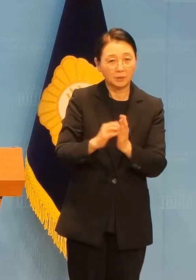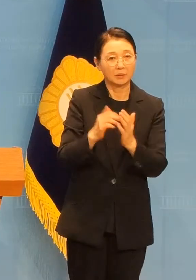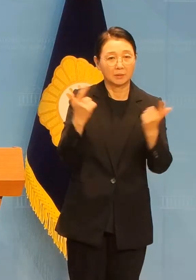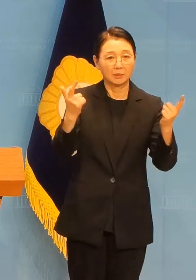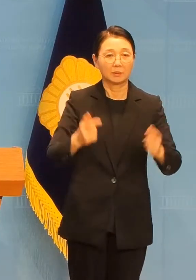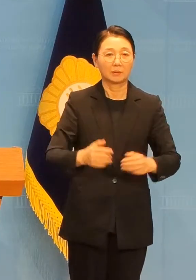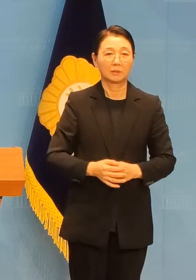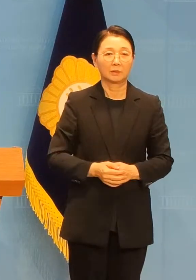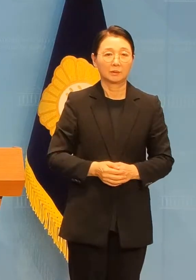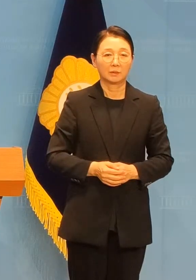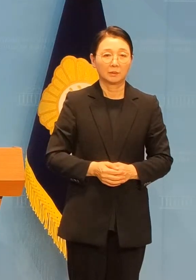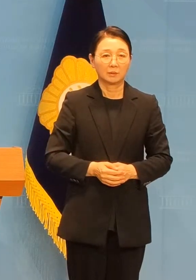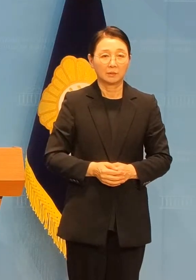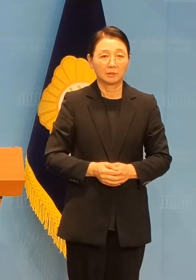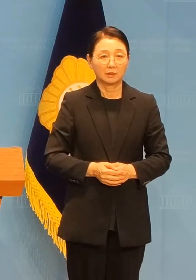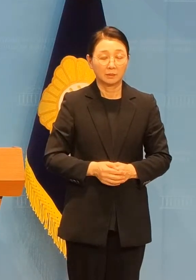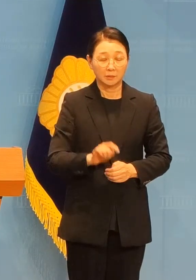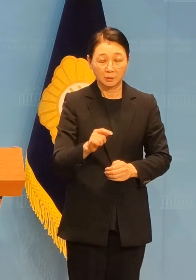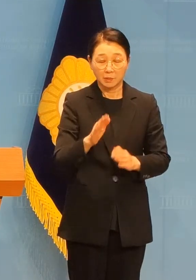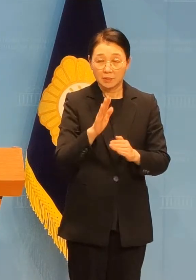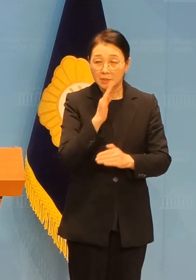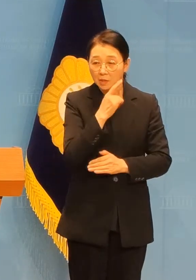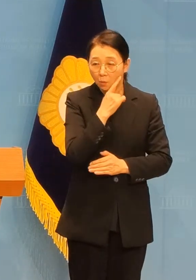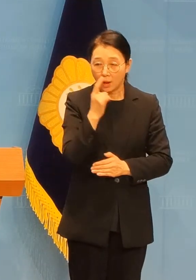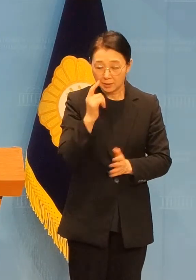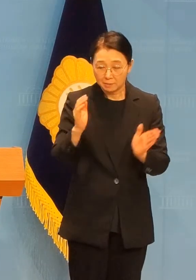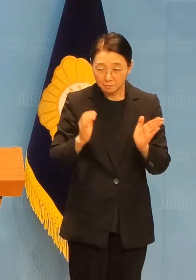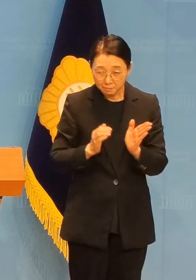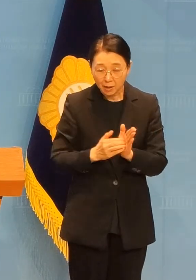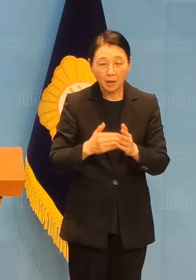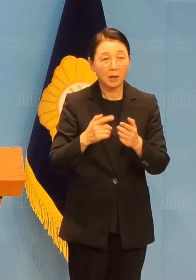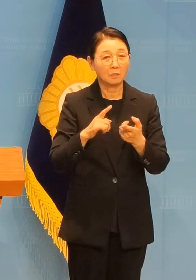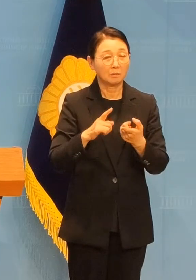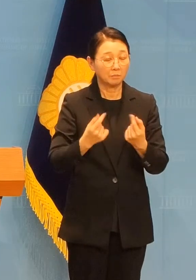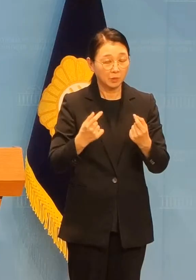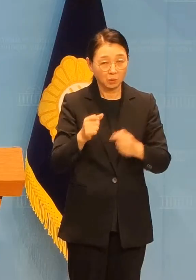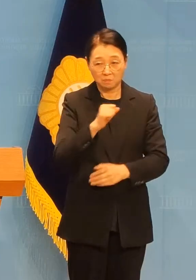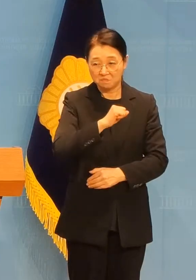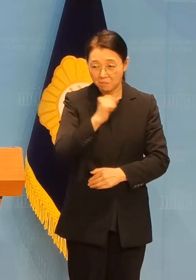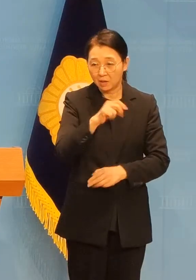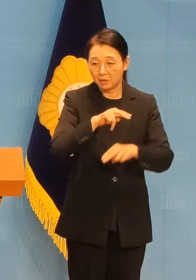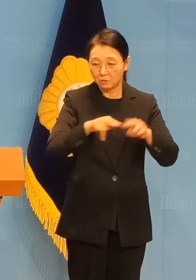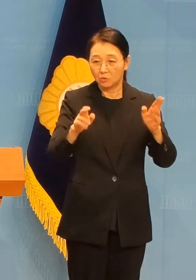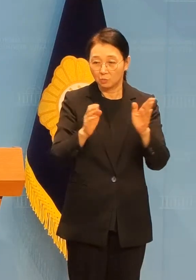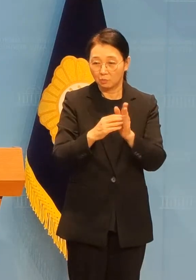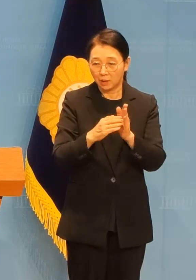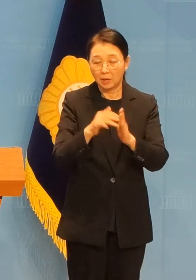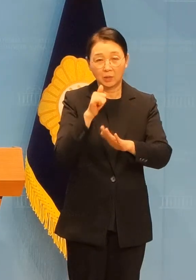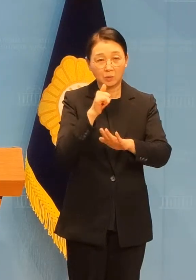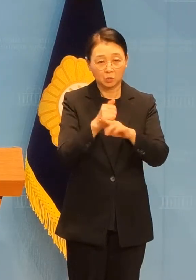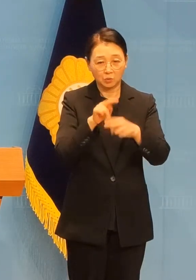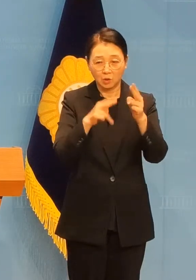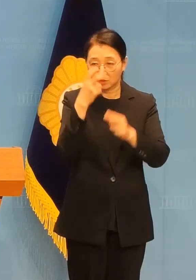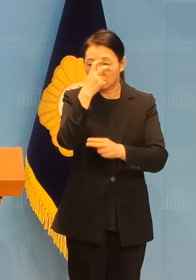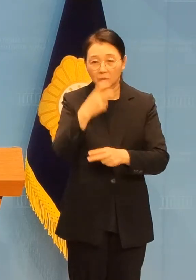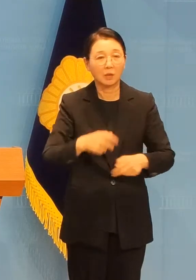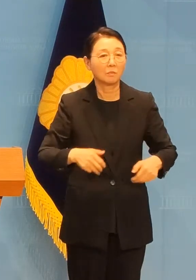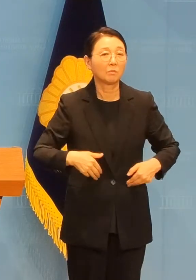아니라 사실관계 확인 즉시 당첨 취소와 형사수사로 이어져야 할